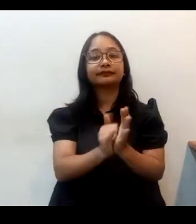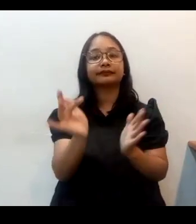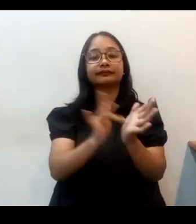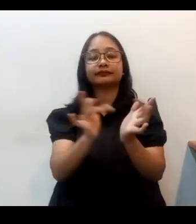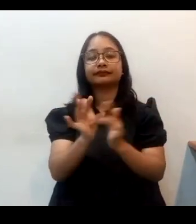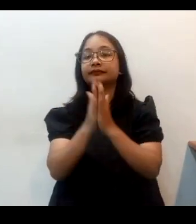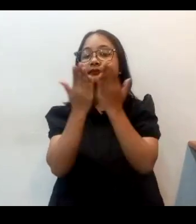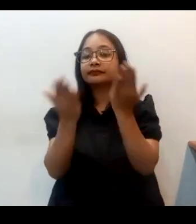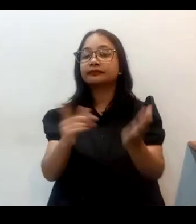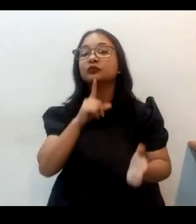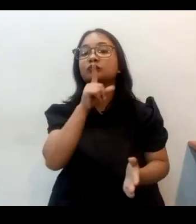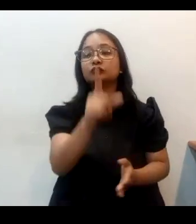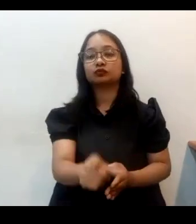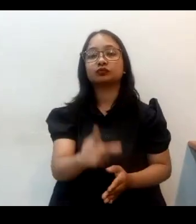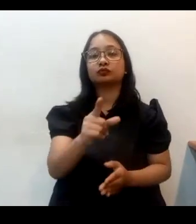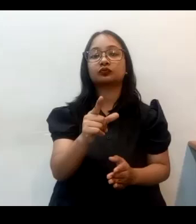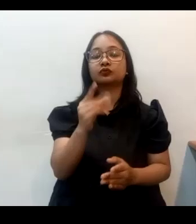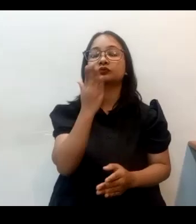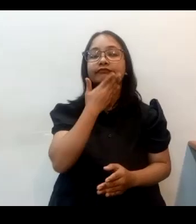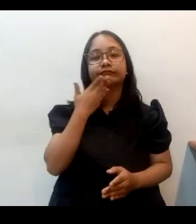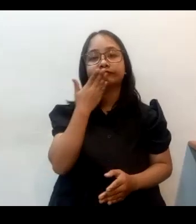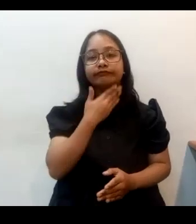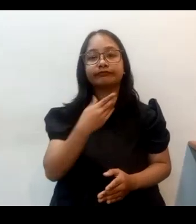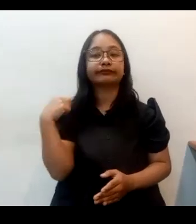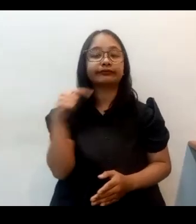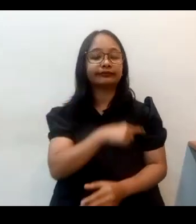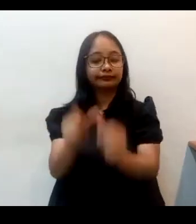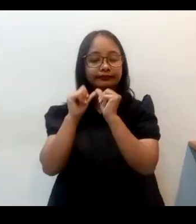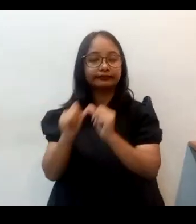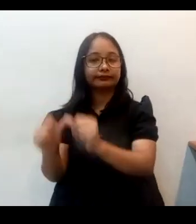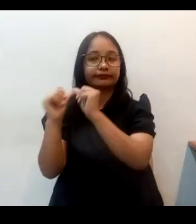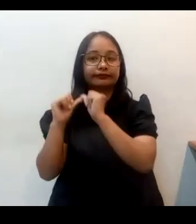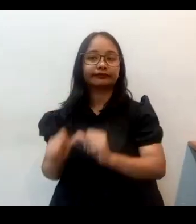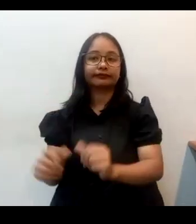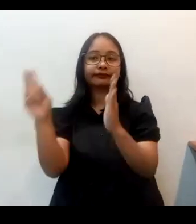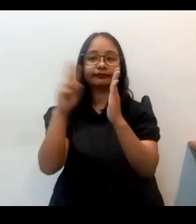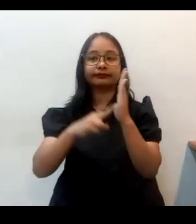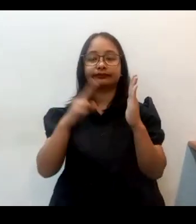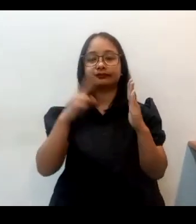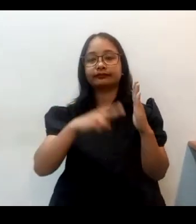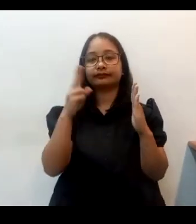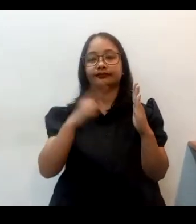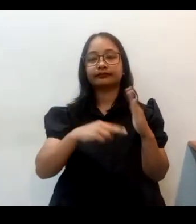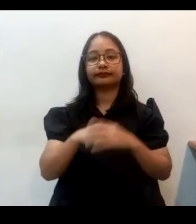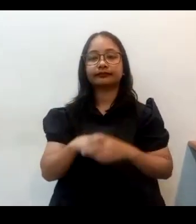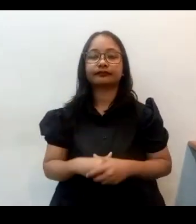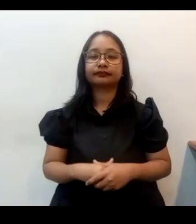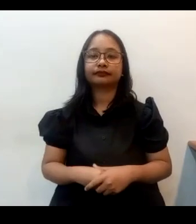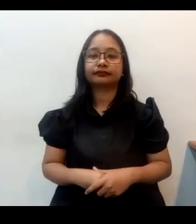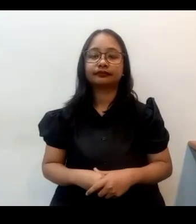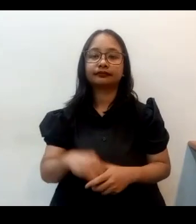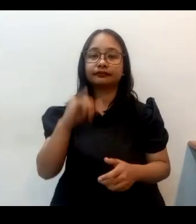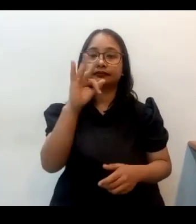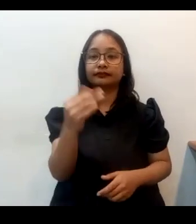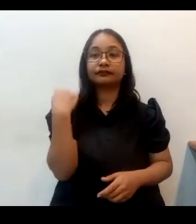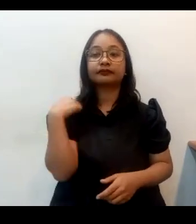Kaya sa oras po na maranasan na po natin na yung salita ng Diyos ay napakatamis, patuloy po talaga natin itong babasahin. Once we really experience the